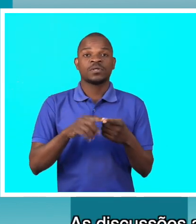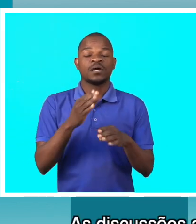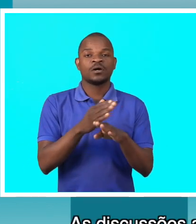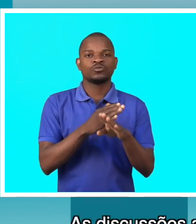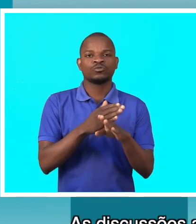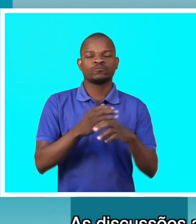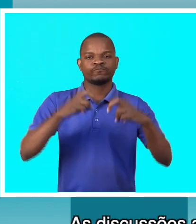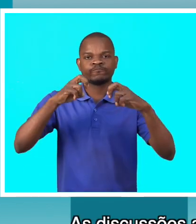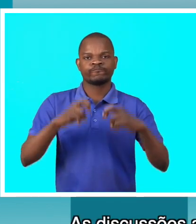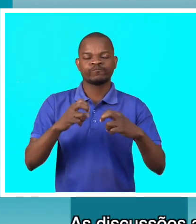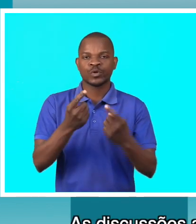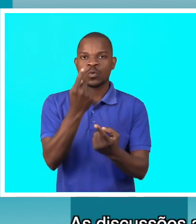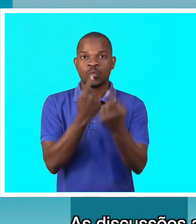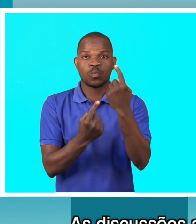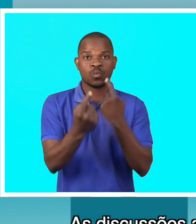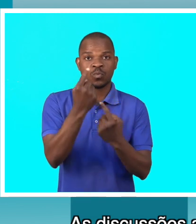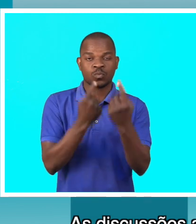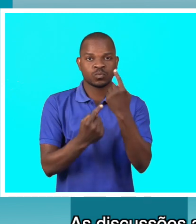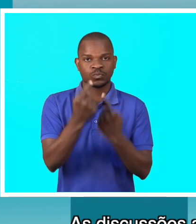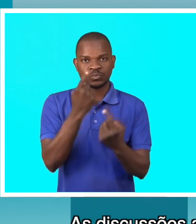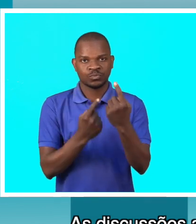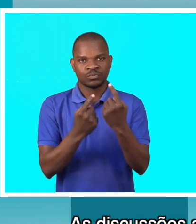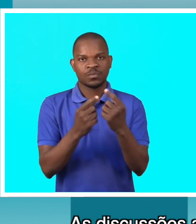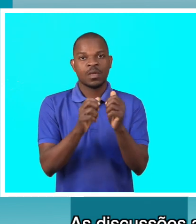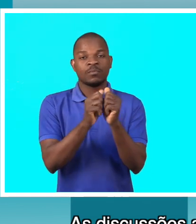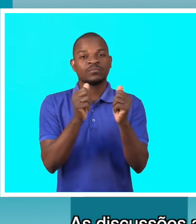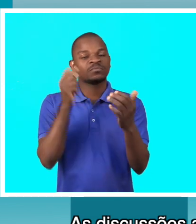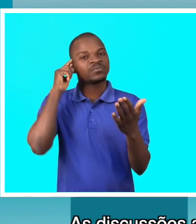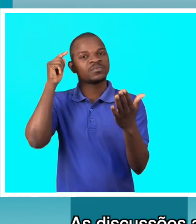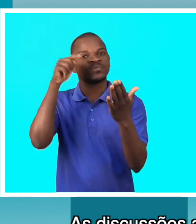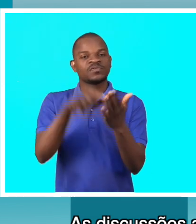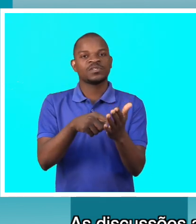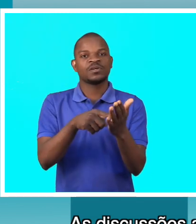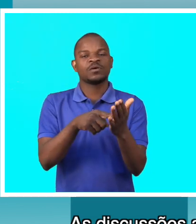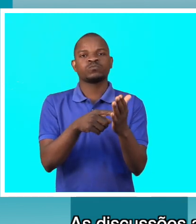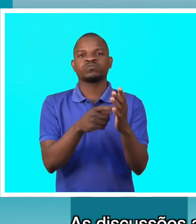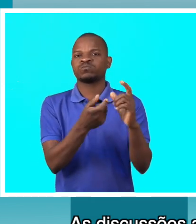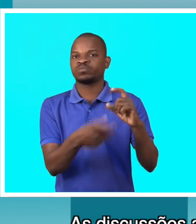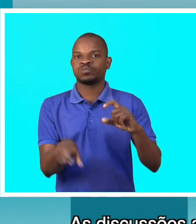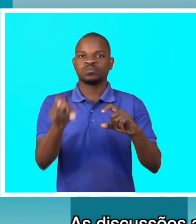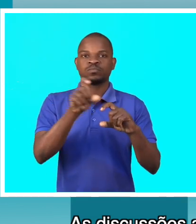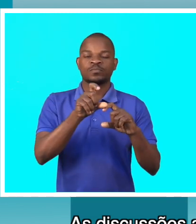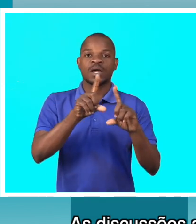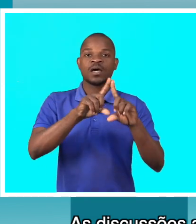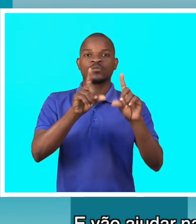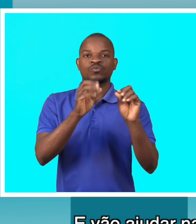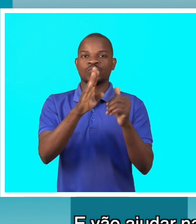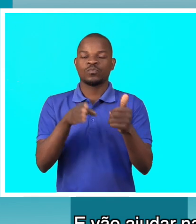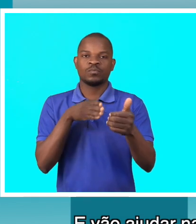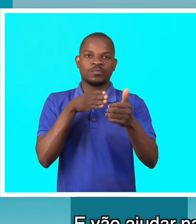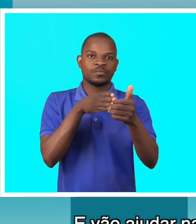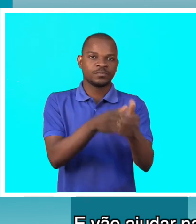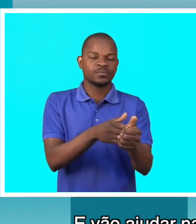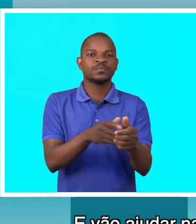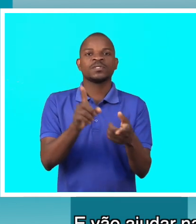discussões que aqui foram feitas vão enriquecer ainda mais este manual e